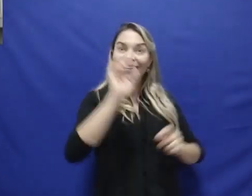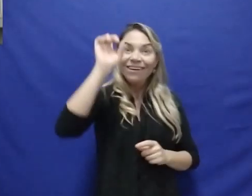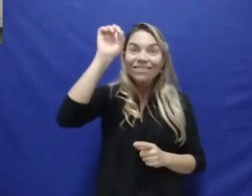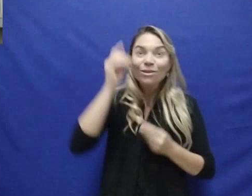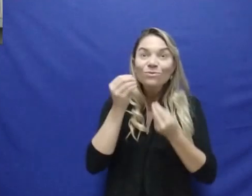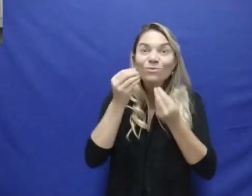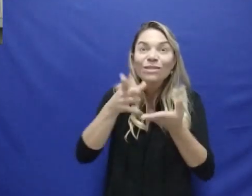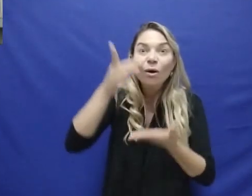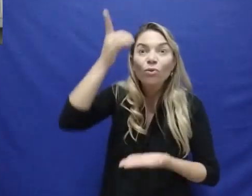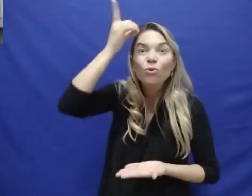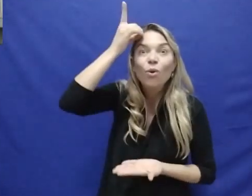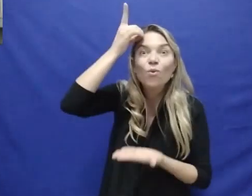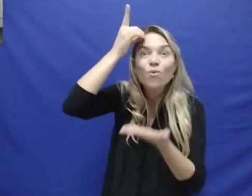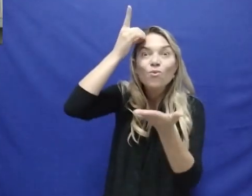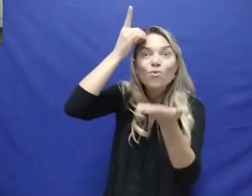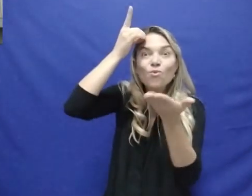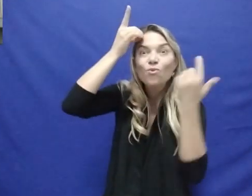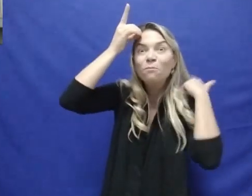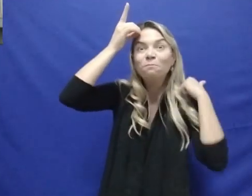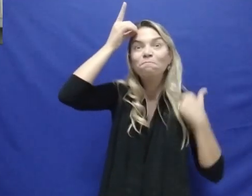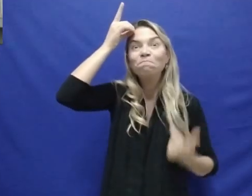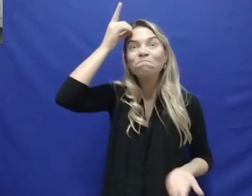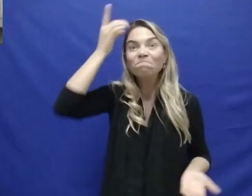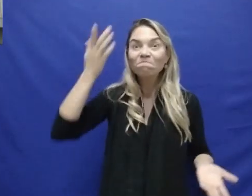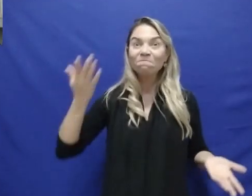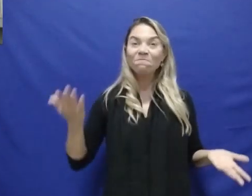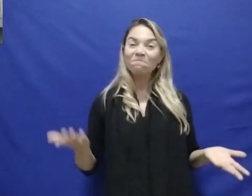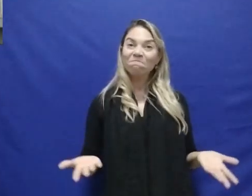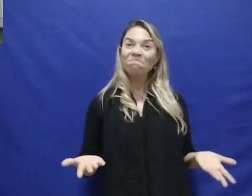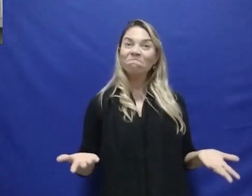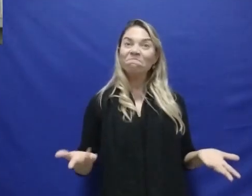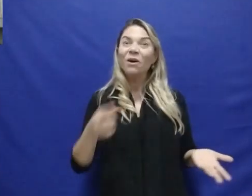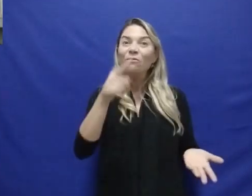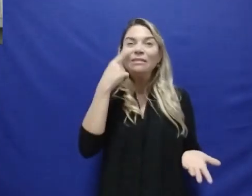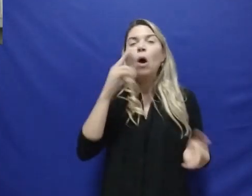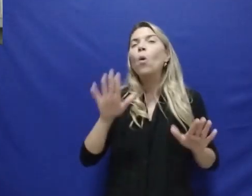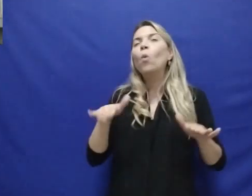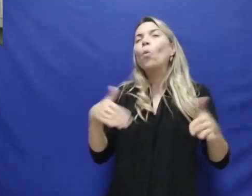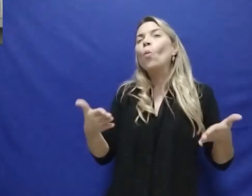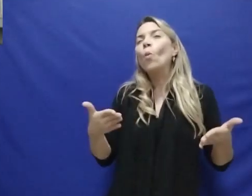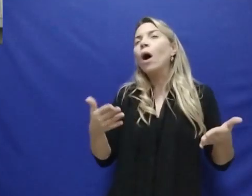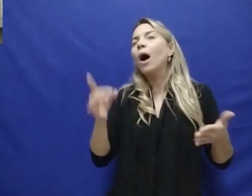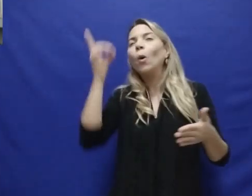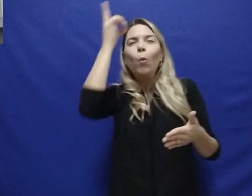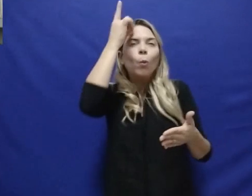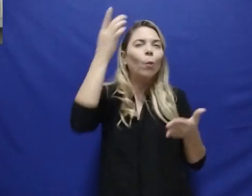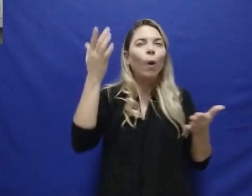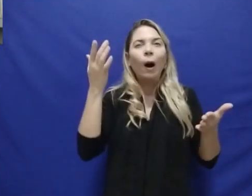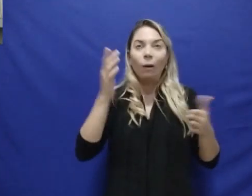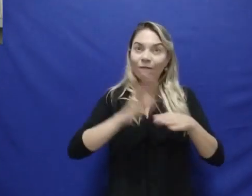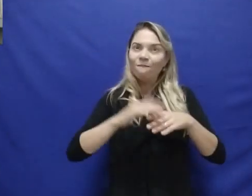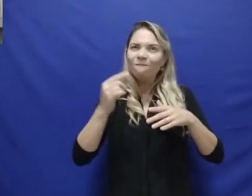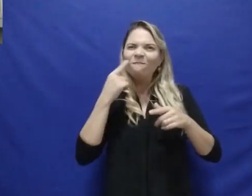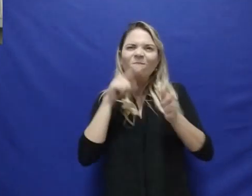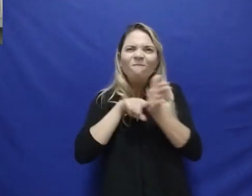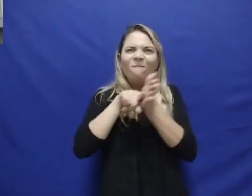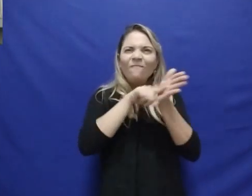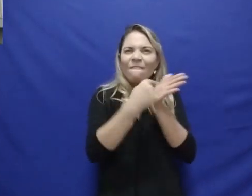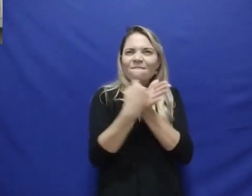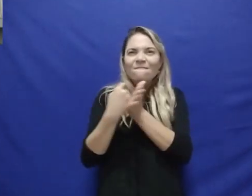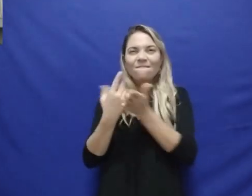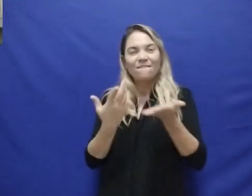palavra de Deus. Meus irmãos, o que mais precisamos? Nós temos a palavra de Deus entre nós. Pregue